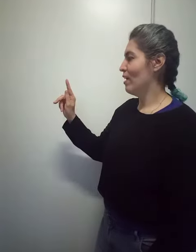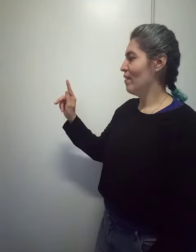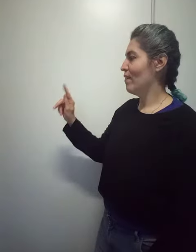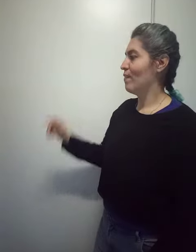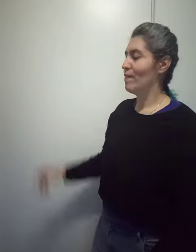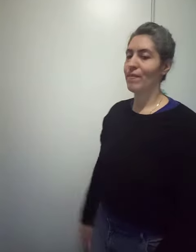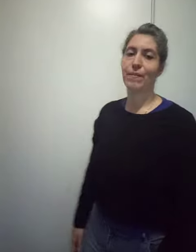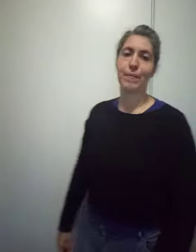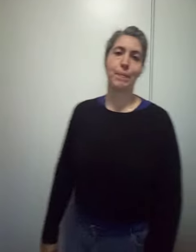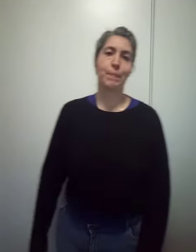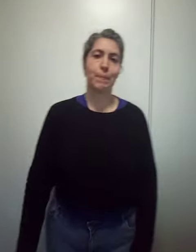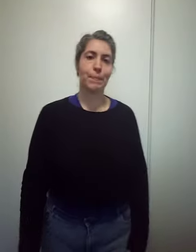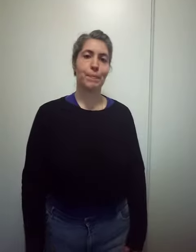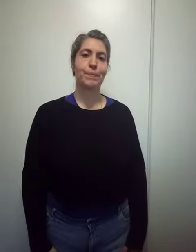ok Merci.